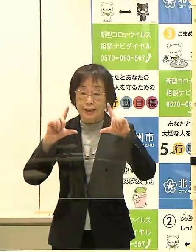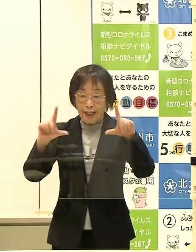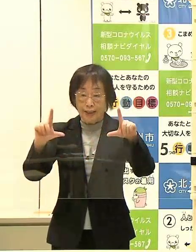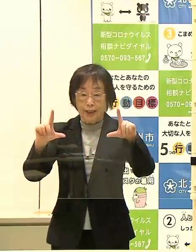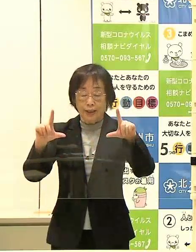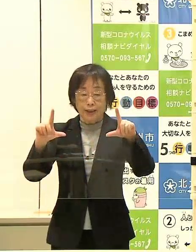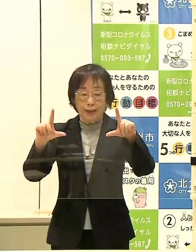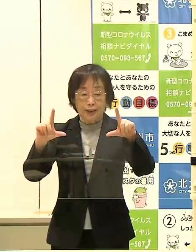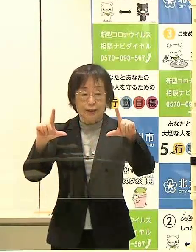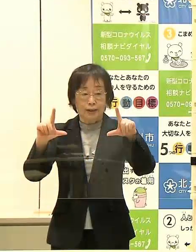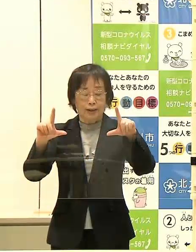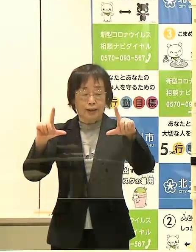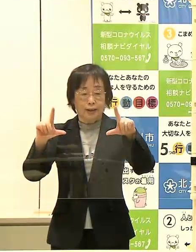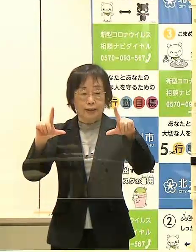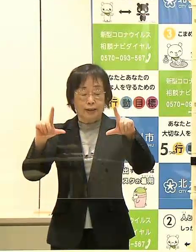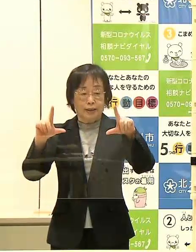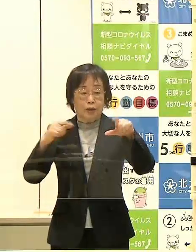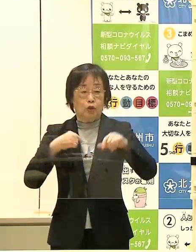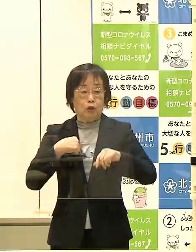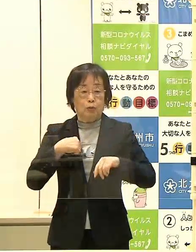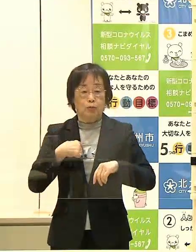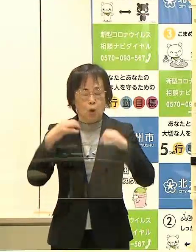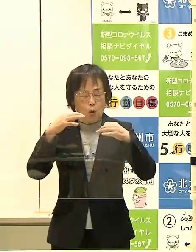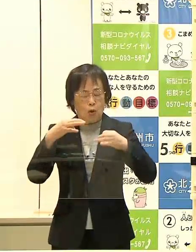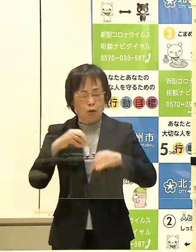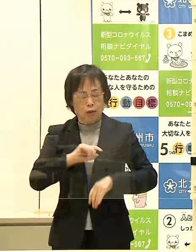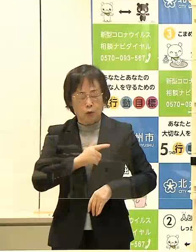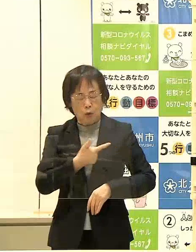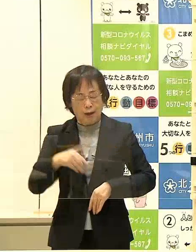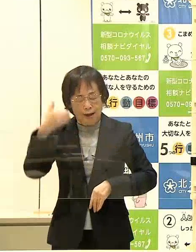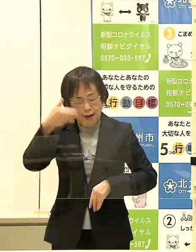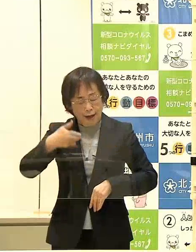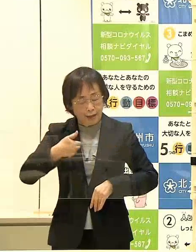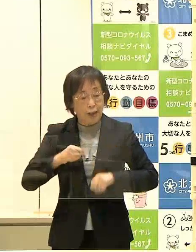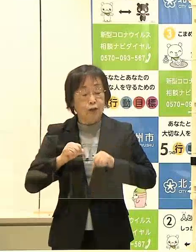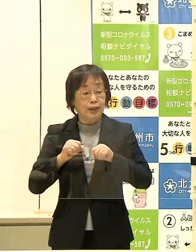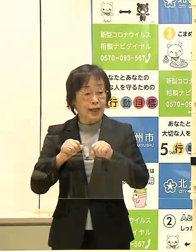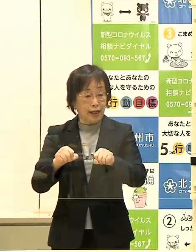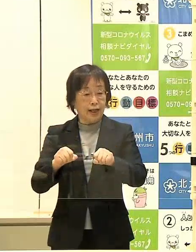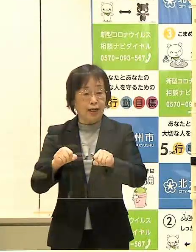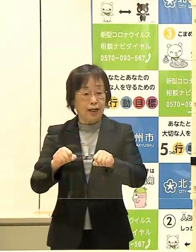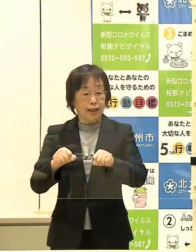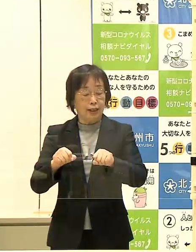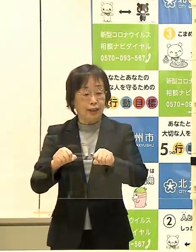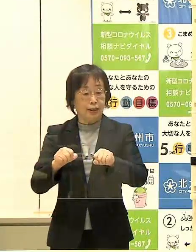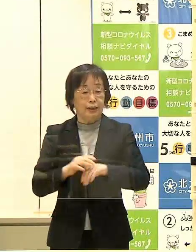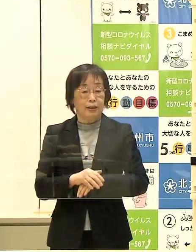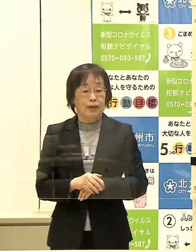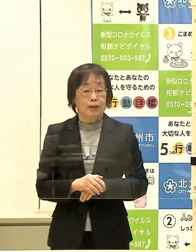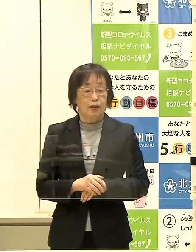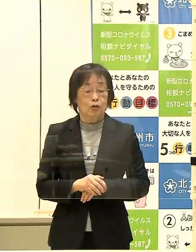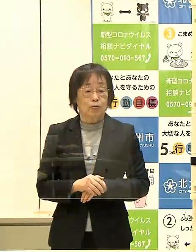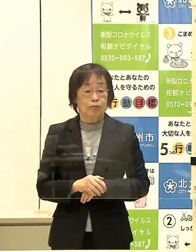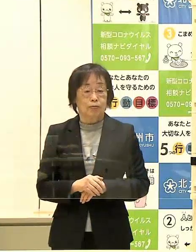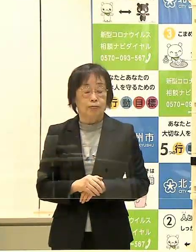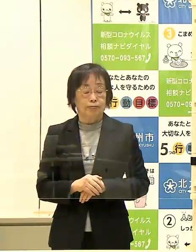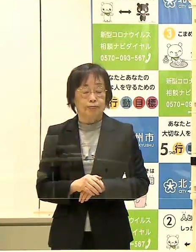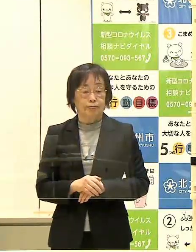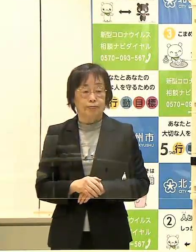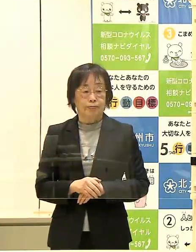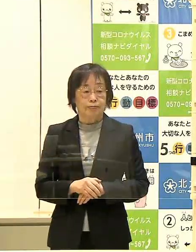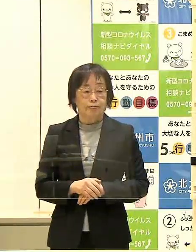は事態の推移を見るという立場なんだろうなそれはやっぱり理解しあってはいけないなと